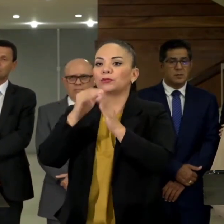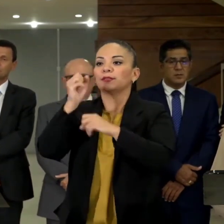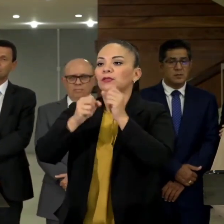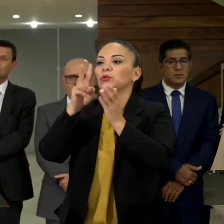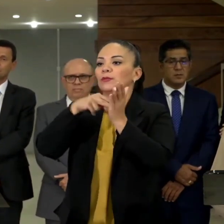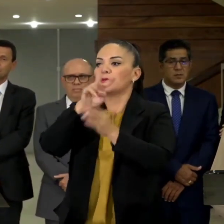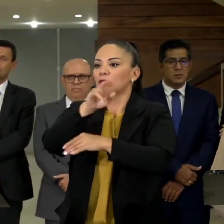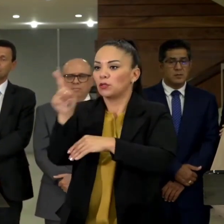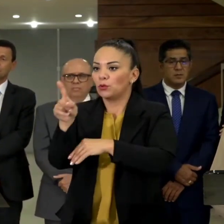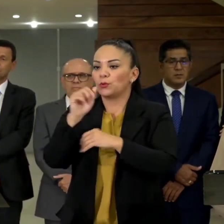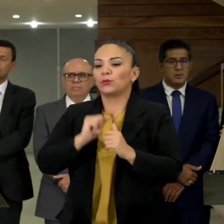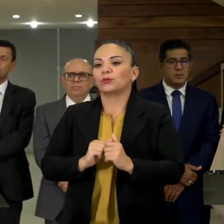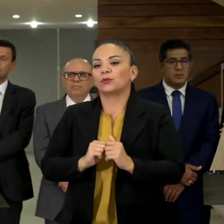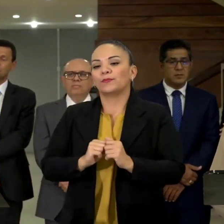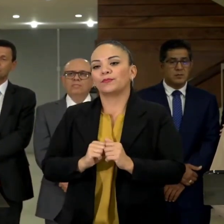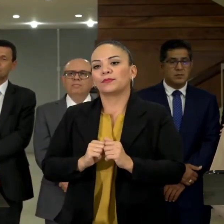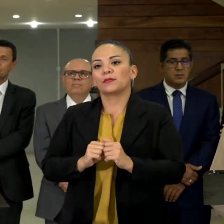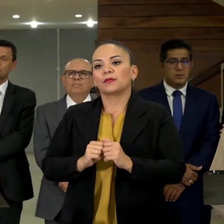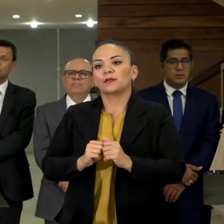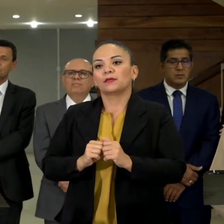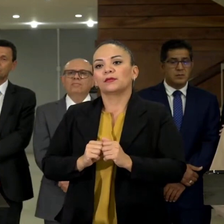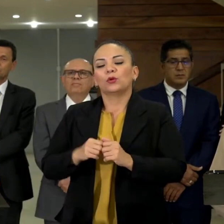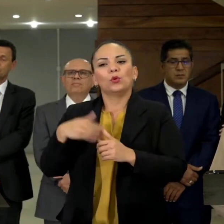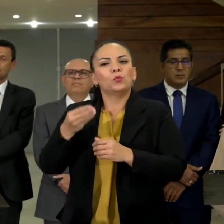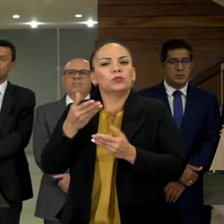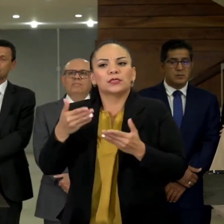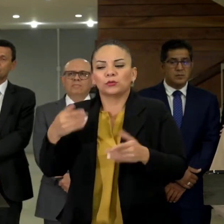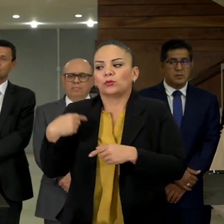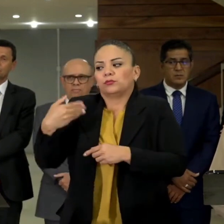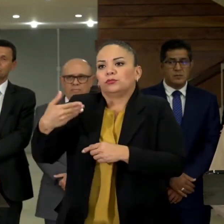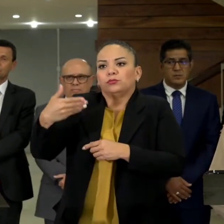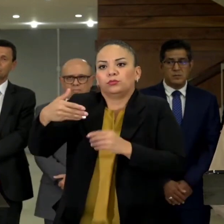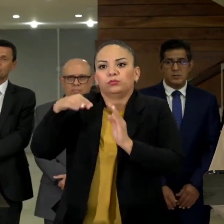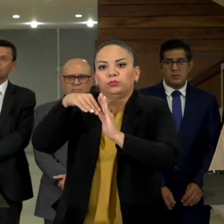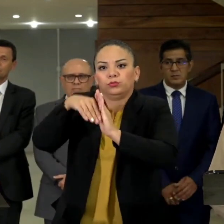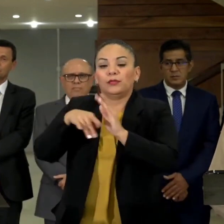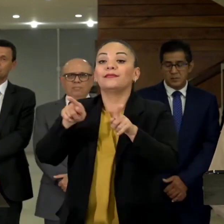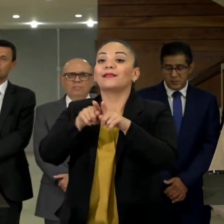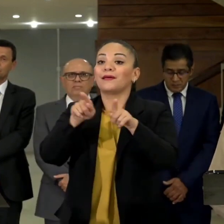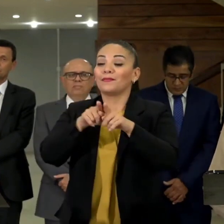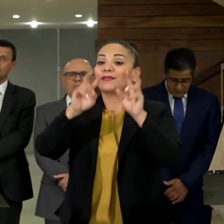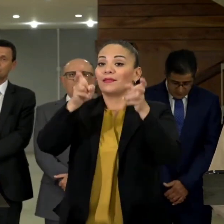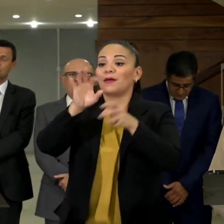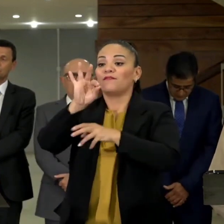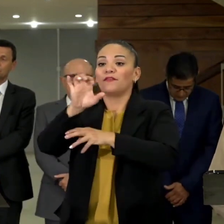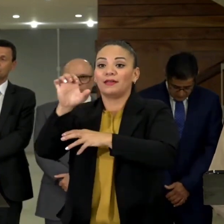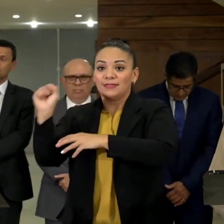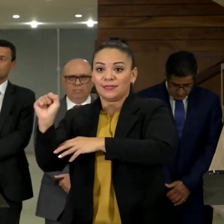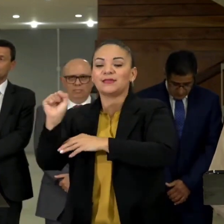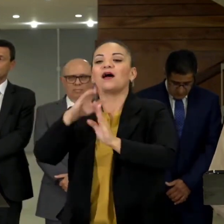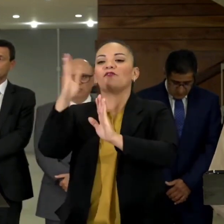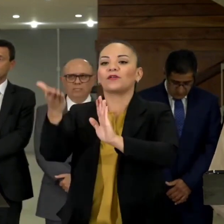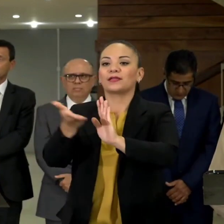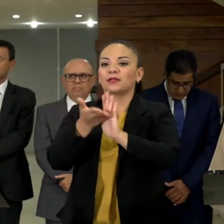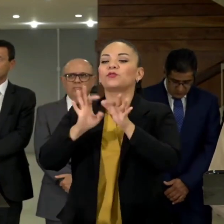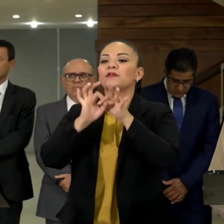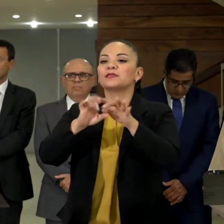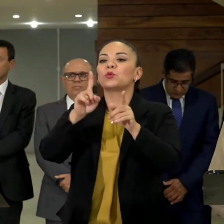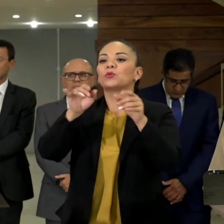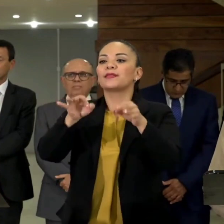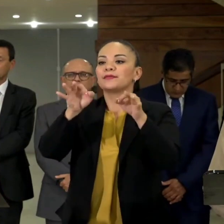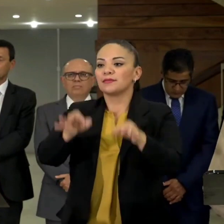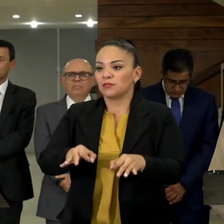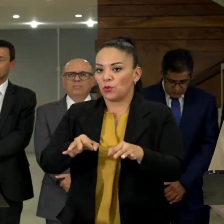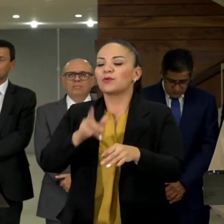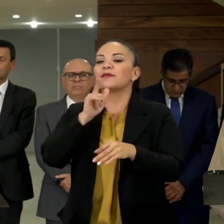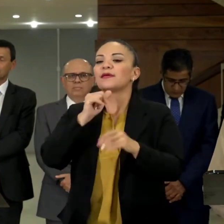2021, hemos venido arrastrando. Y las bases de negociación del FES también se han venido afectando en relación con una decisión que tomó la